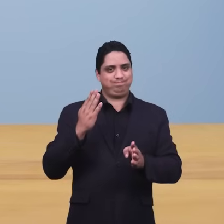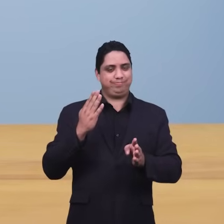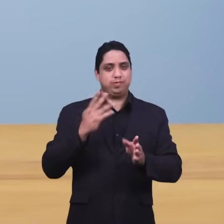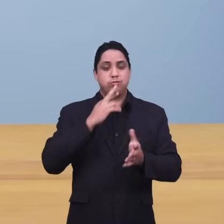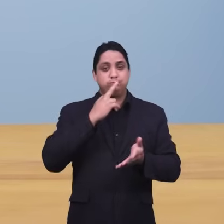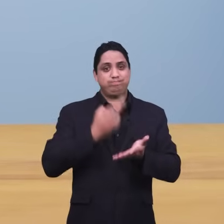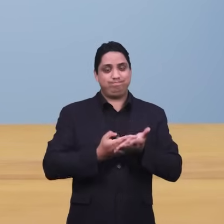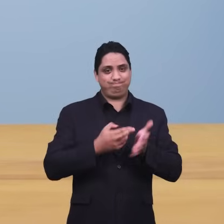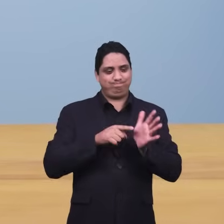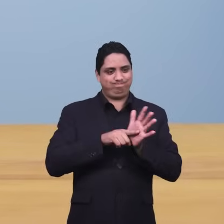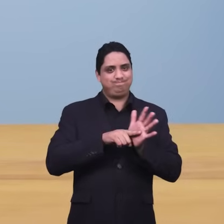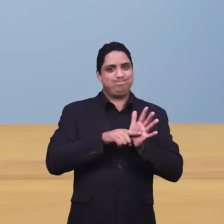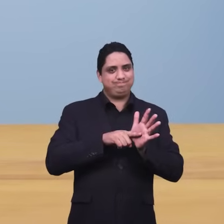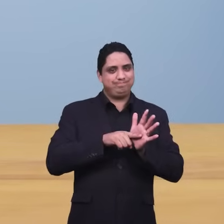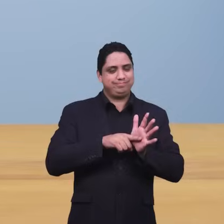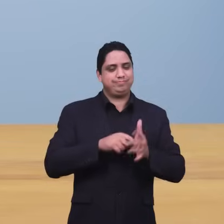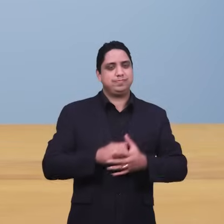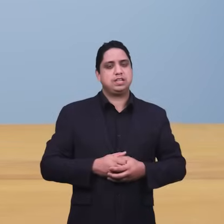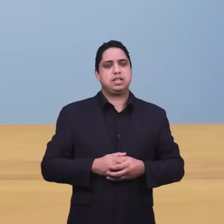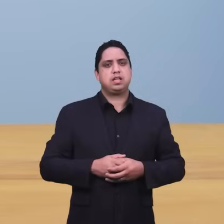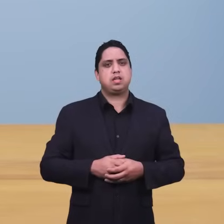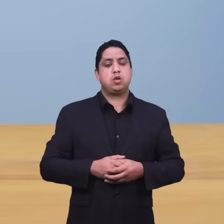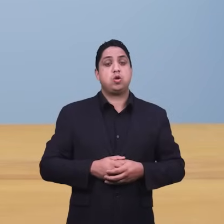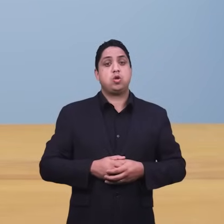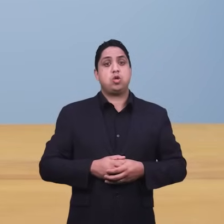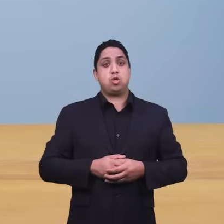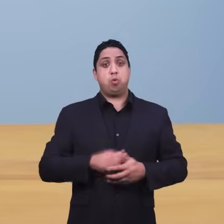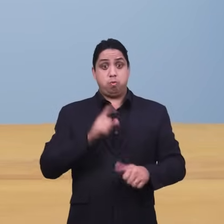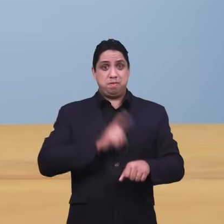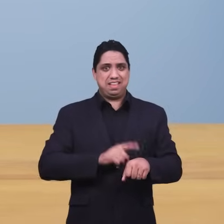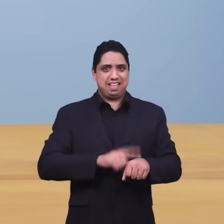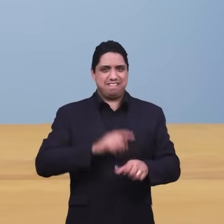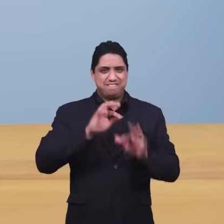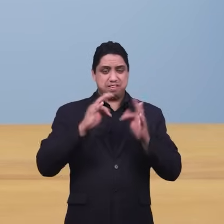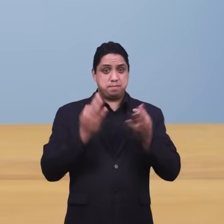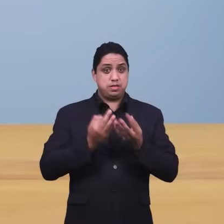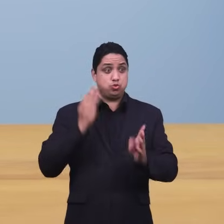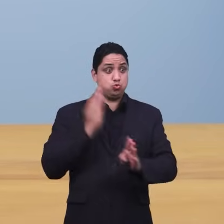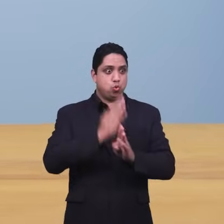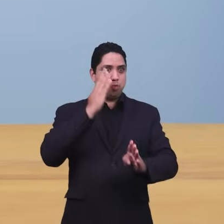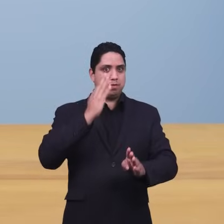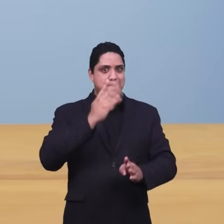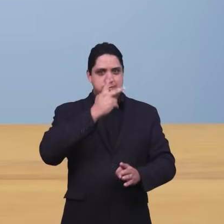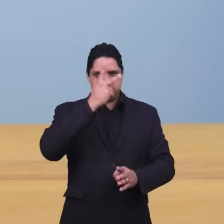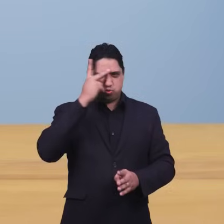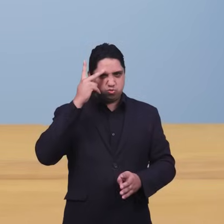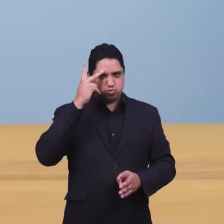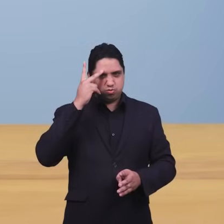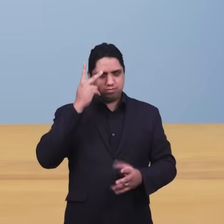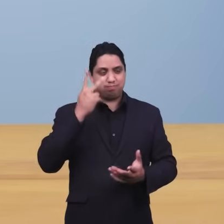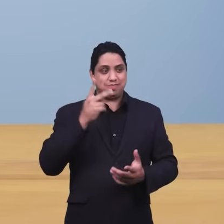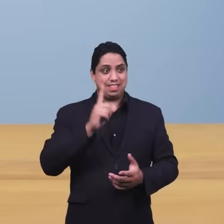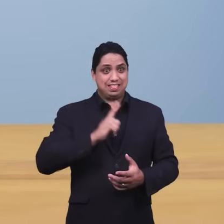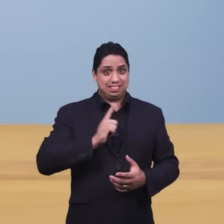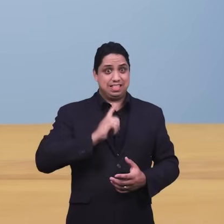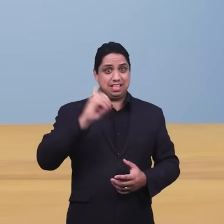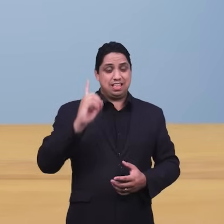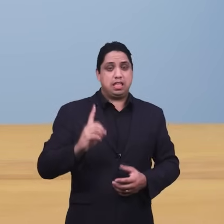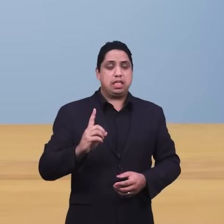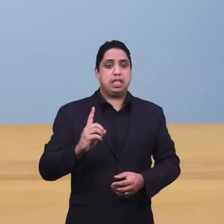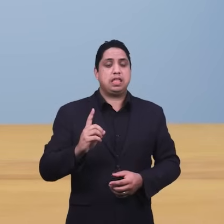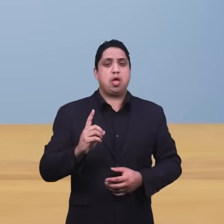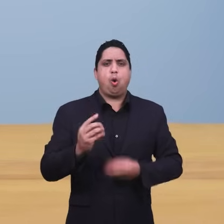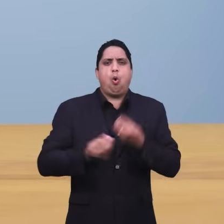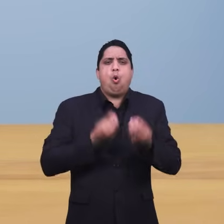Quando que a família recebe esse diagnóstico, faz diferença, mas em como eu vou lidar com essa